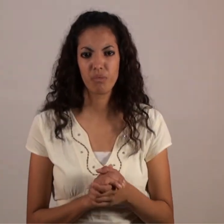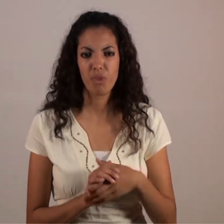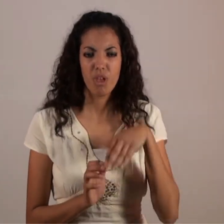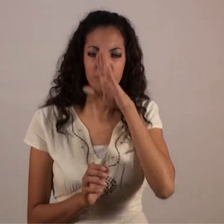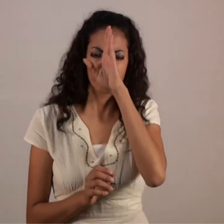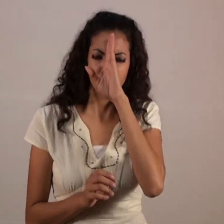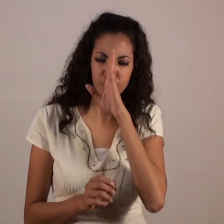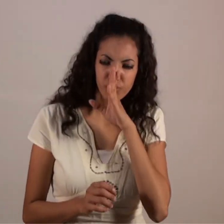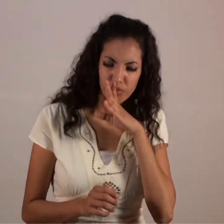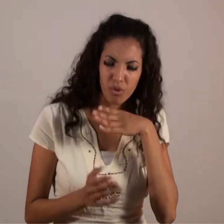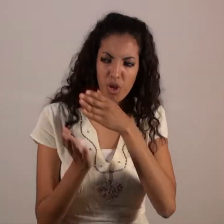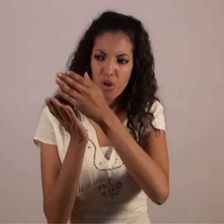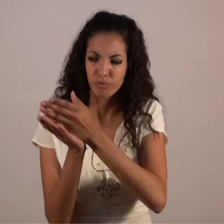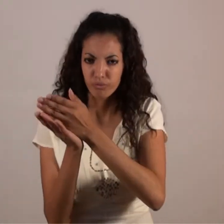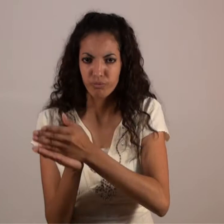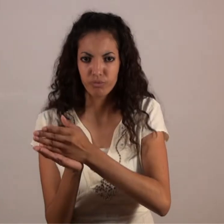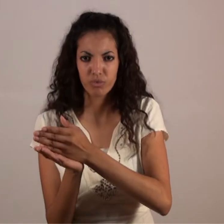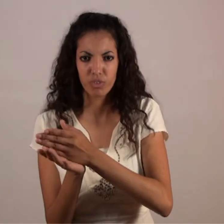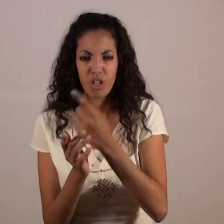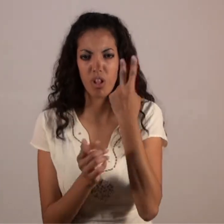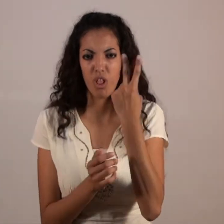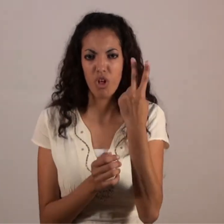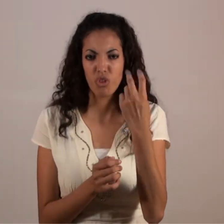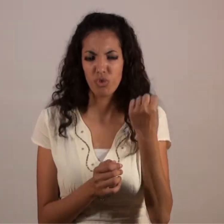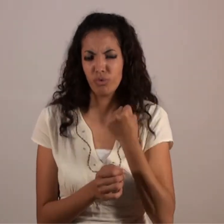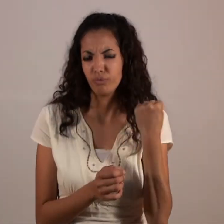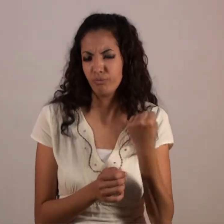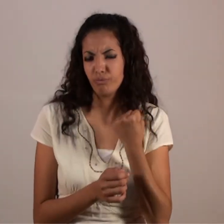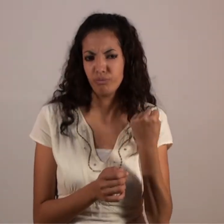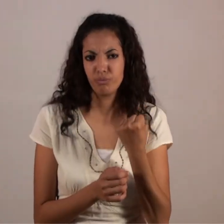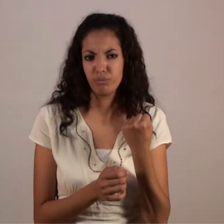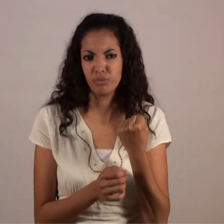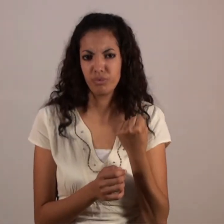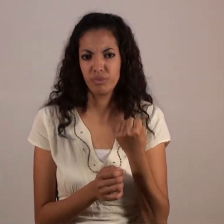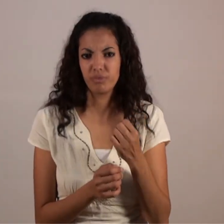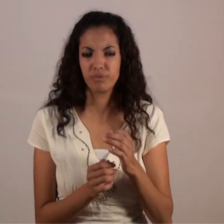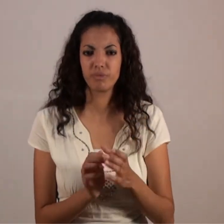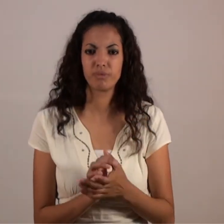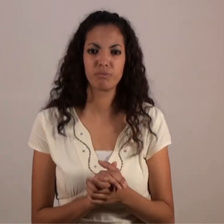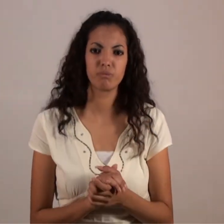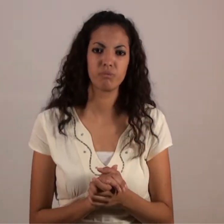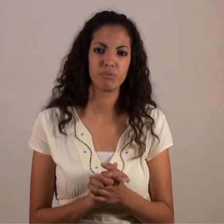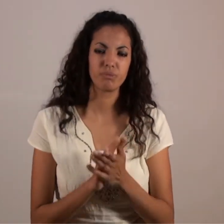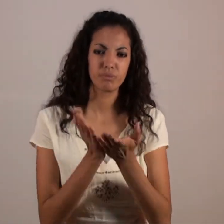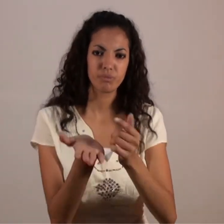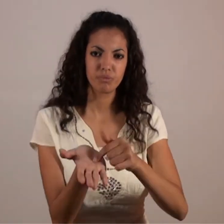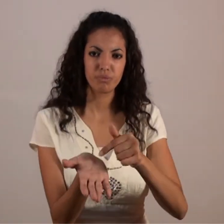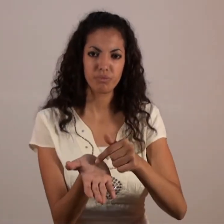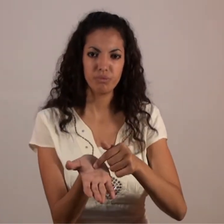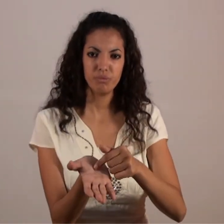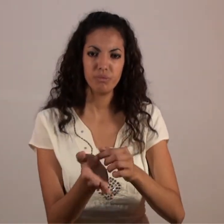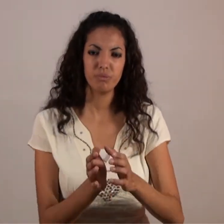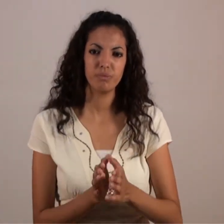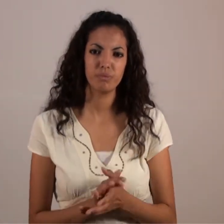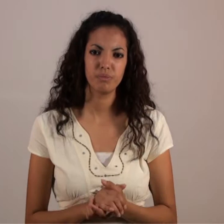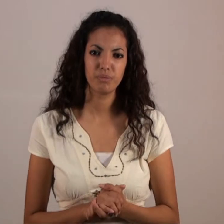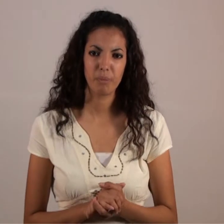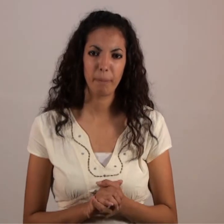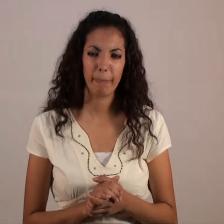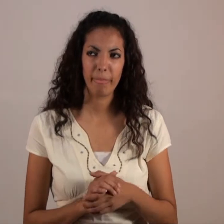Misericordioso y fiel. Las dos características de misericordia y fidelidad, Hebreos 2:17, son apropiadas